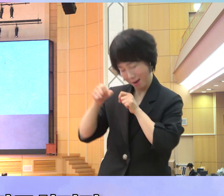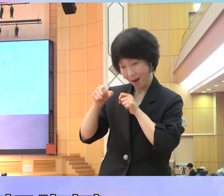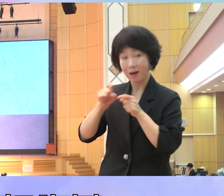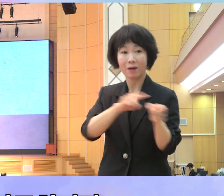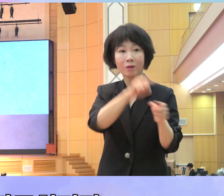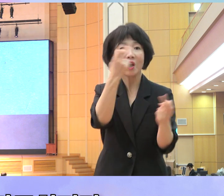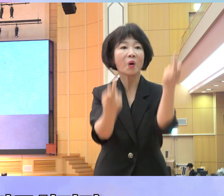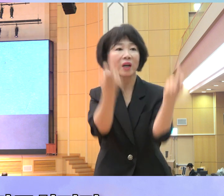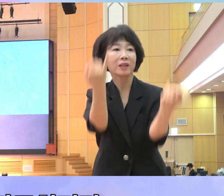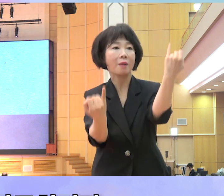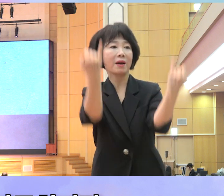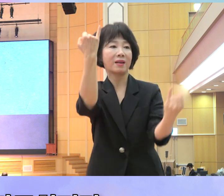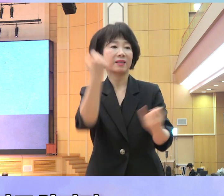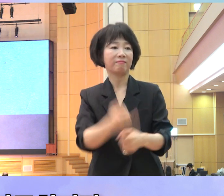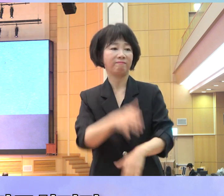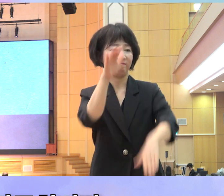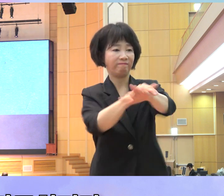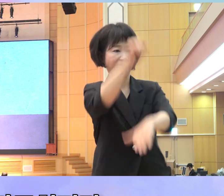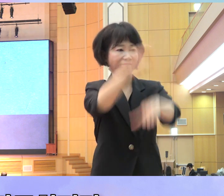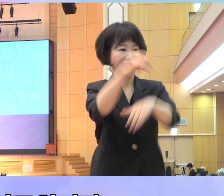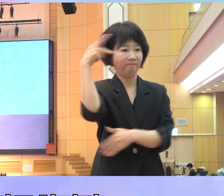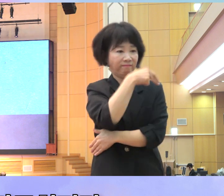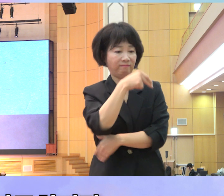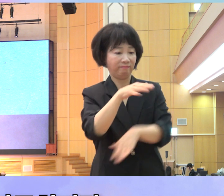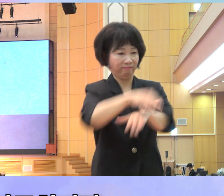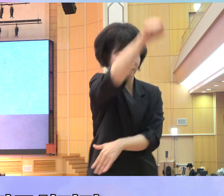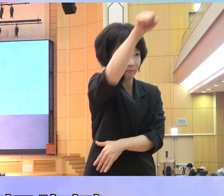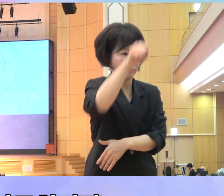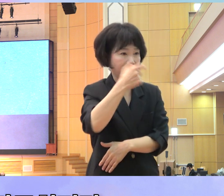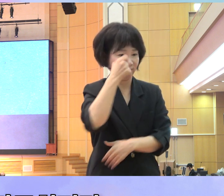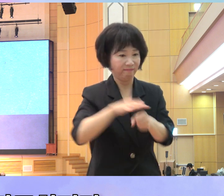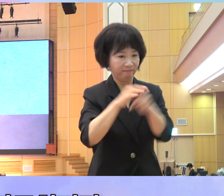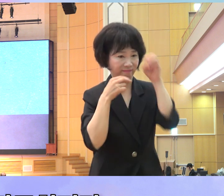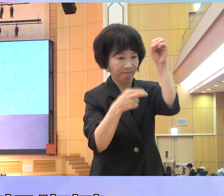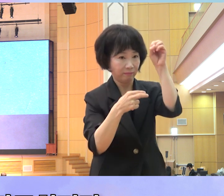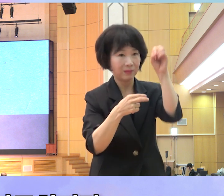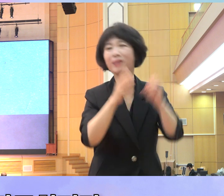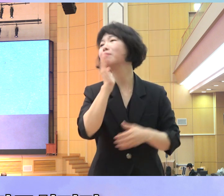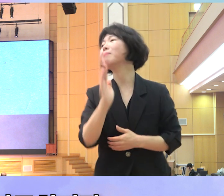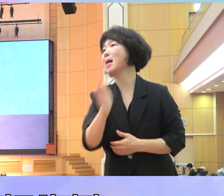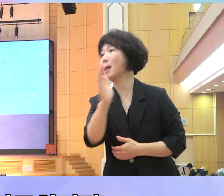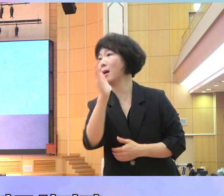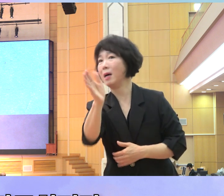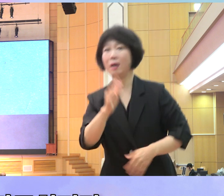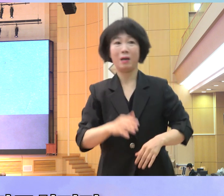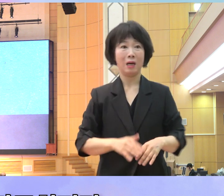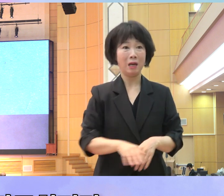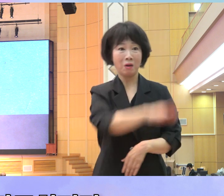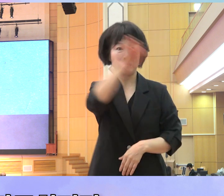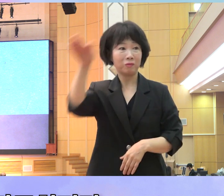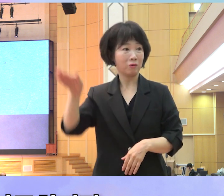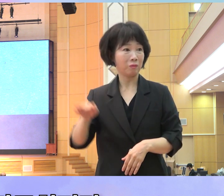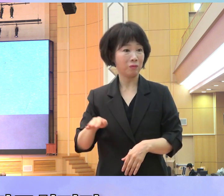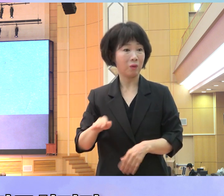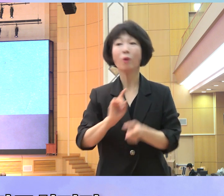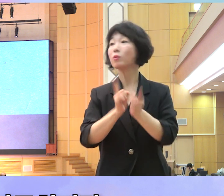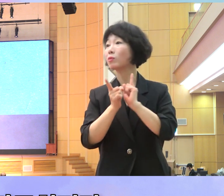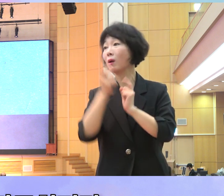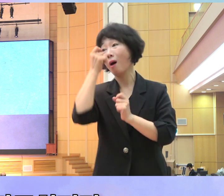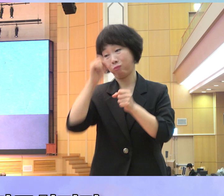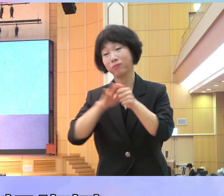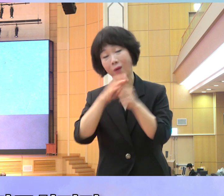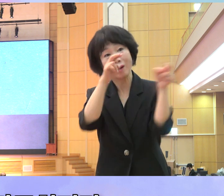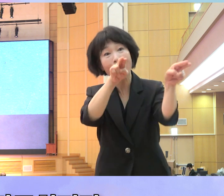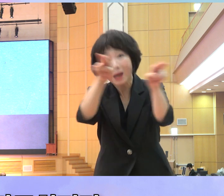바라봐야 되는데, 서로 가정에서 서로 긍휼하심으로 바라봐야 되는데, 성도끼리 서로 긍휼하심으로